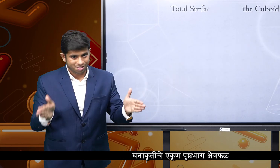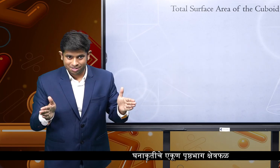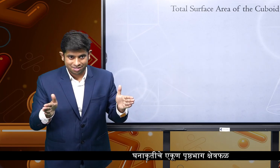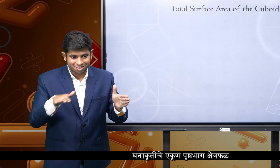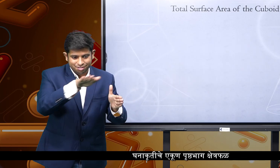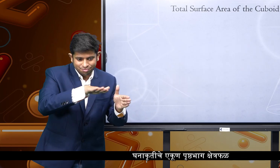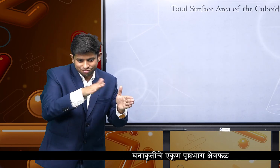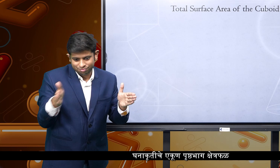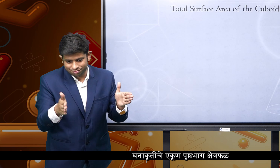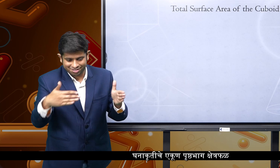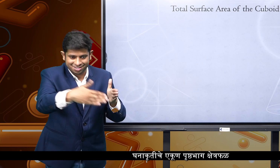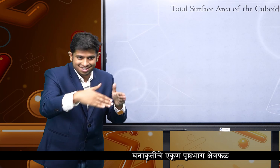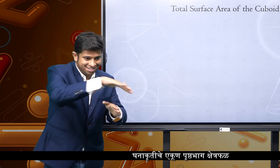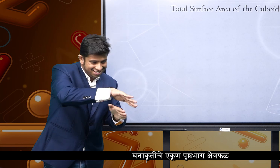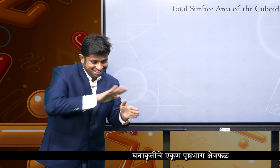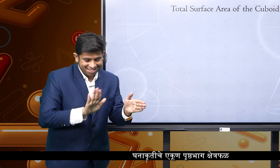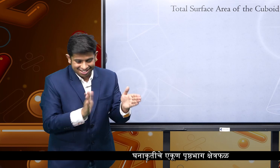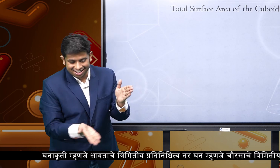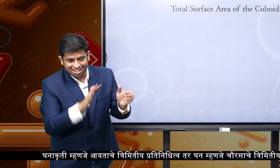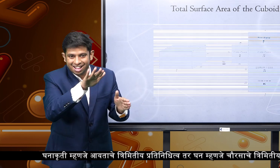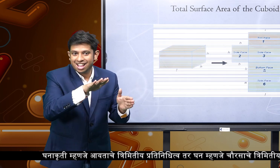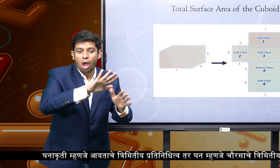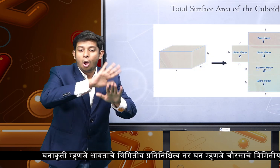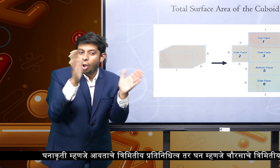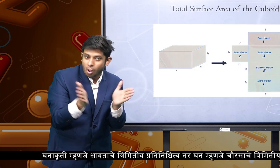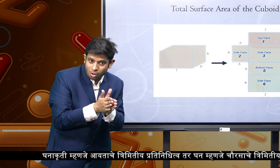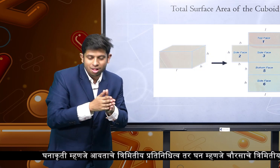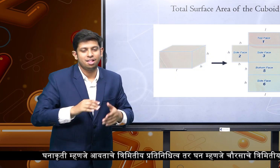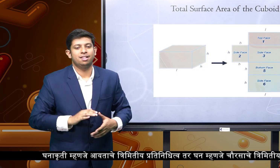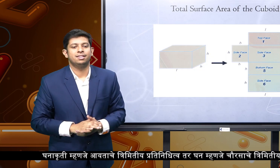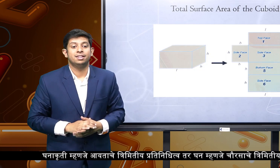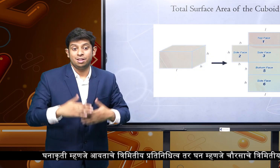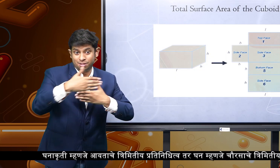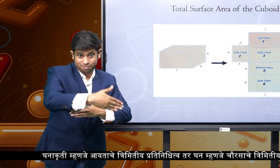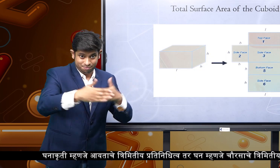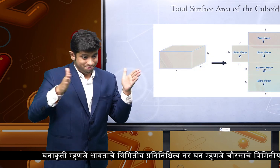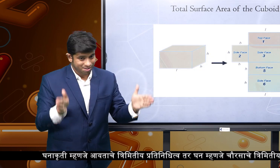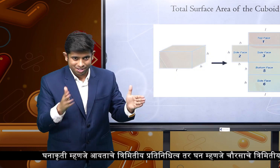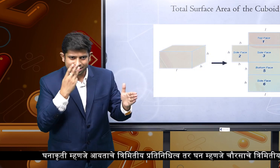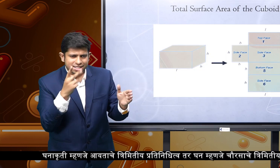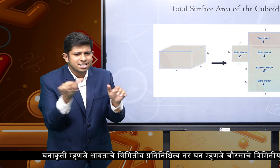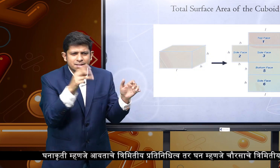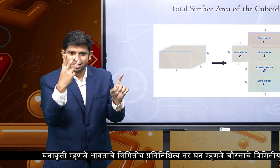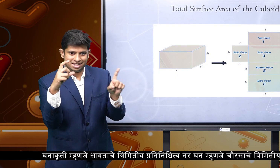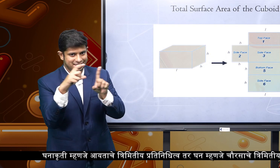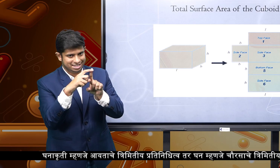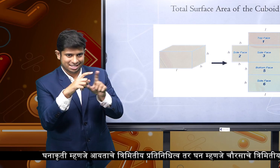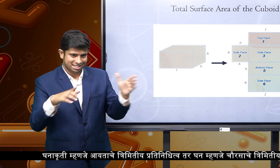घनाकृतीचे एकूण पृष्ठभागाचे क्षेत्रफळ. घनाकृती म्हणजे आयताचे त्रिमितीय प्रतिनिधित्व, तर घन म्हणजे